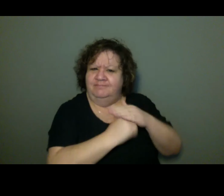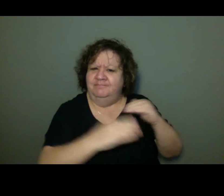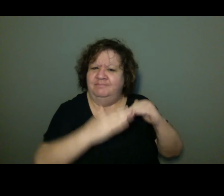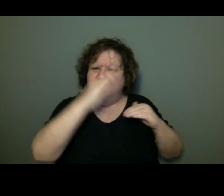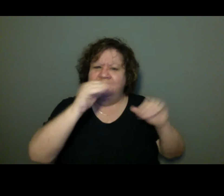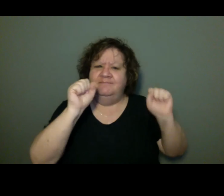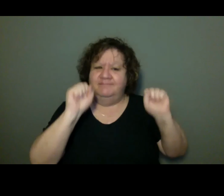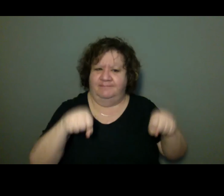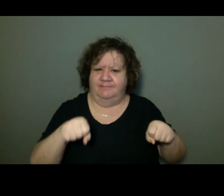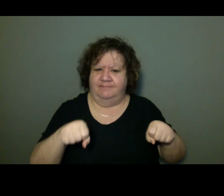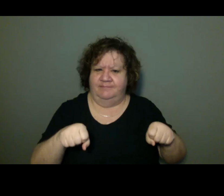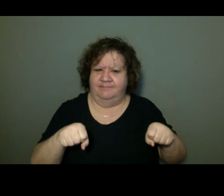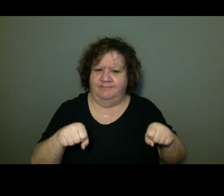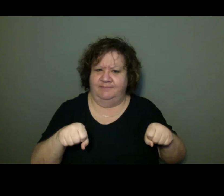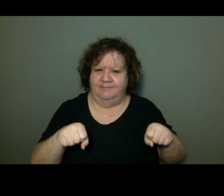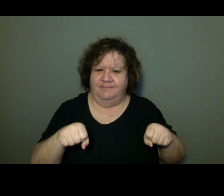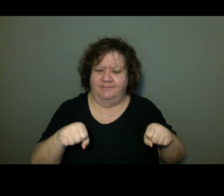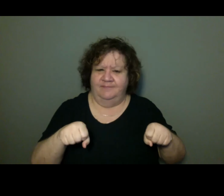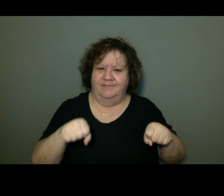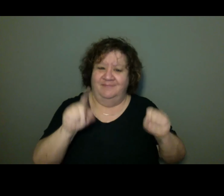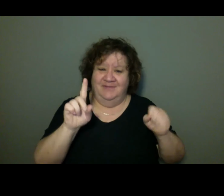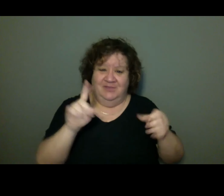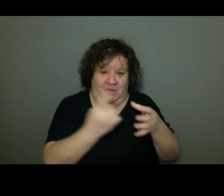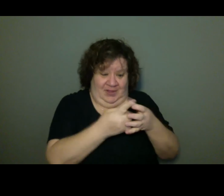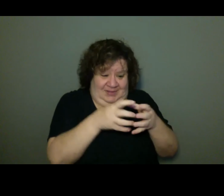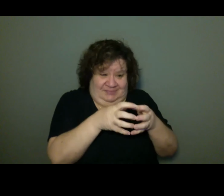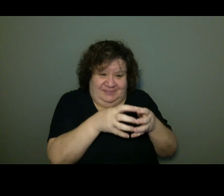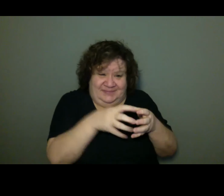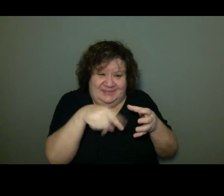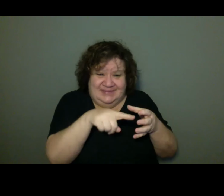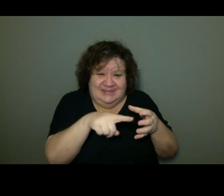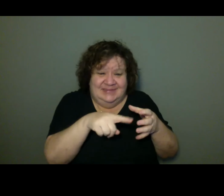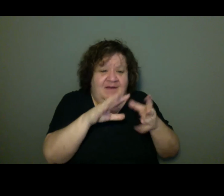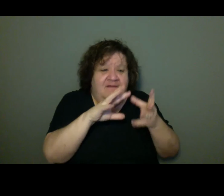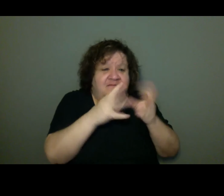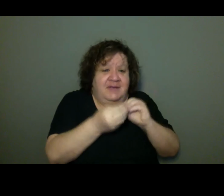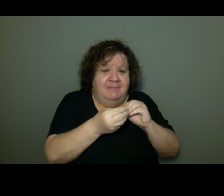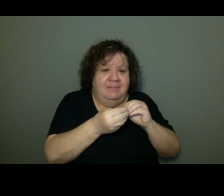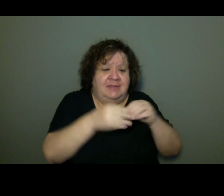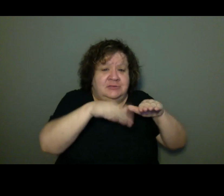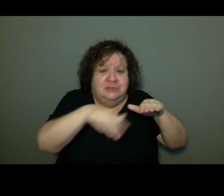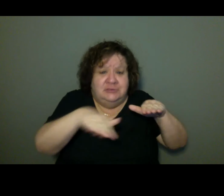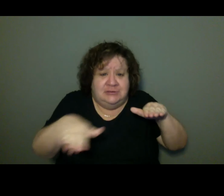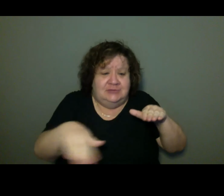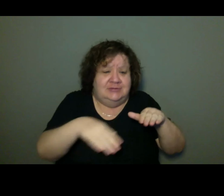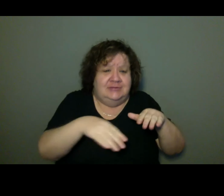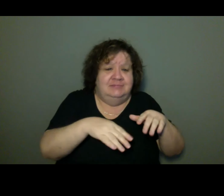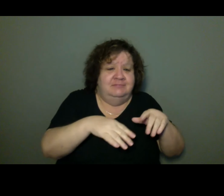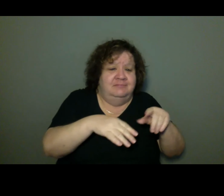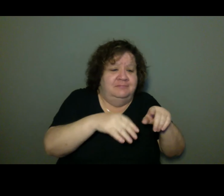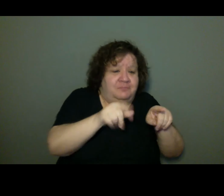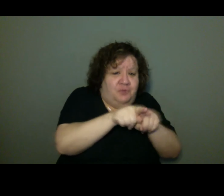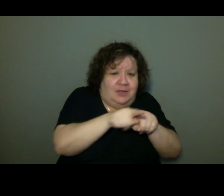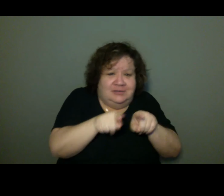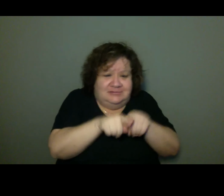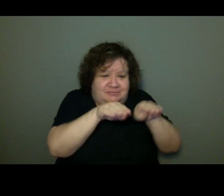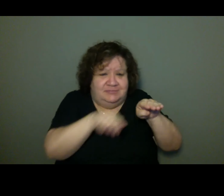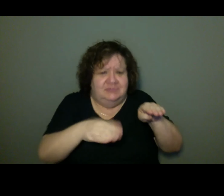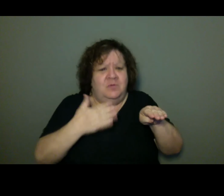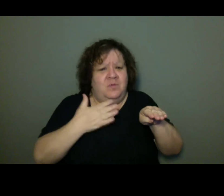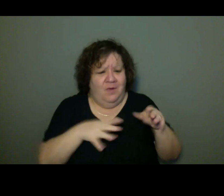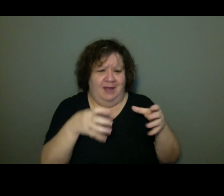cuestiones como, por ejemplo, las relaciones que tienen los niños con sus padres. Hay que intentar, en la